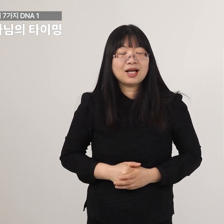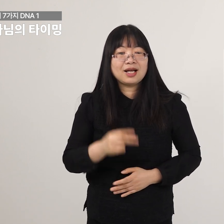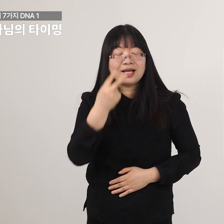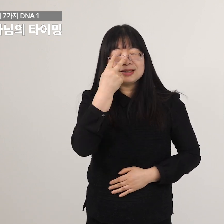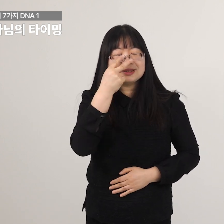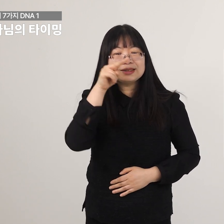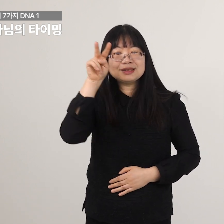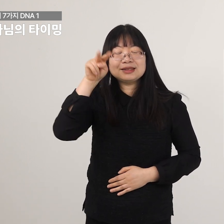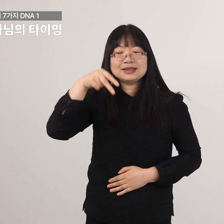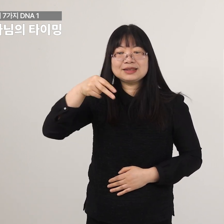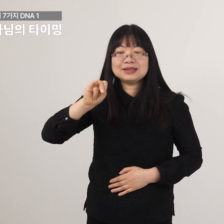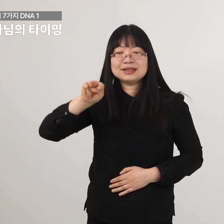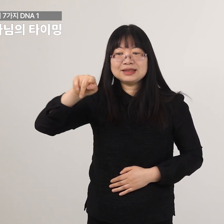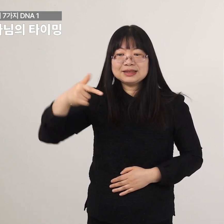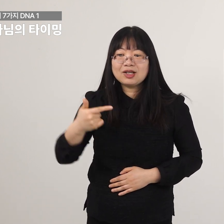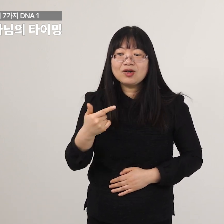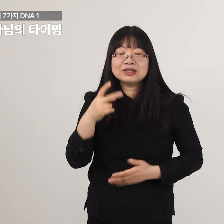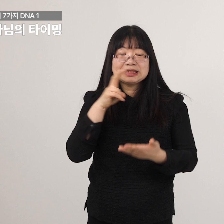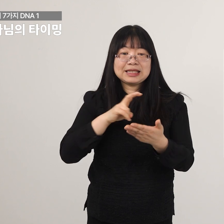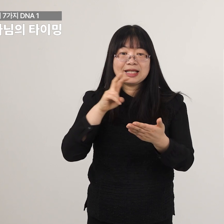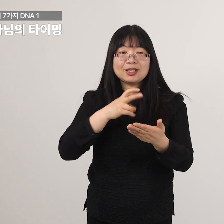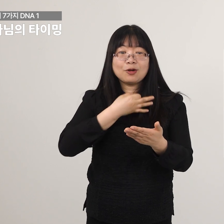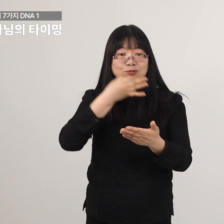시선 찬양 같이 할까요?